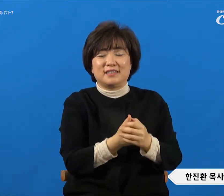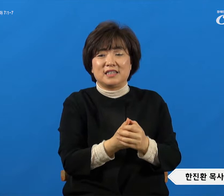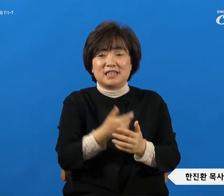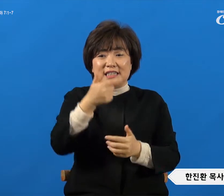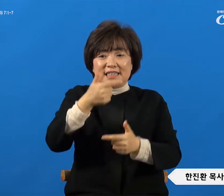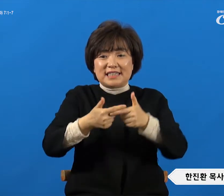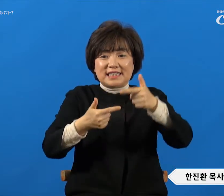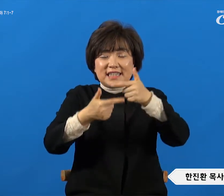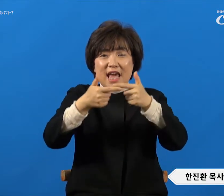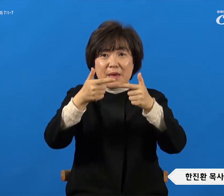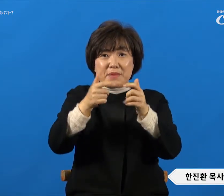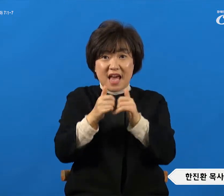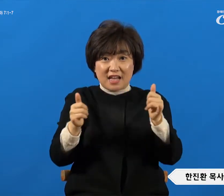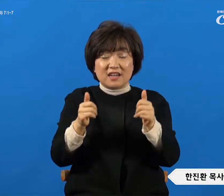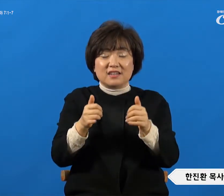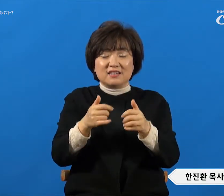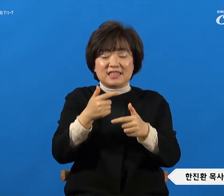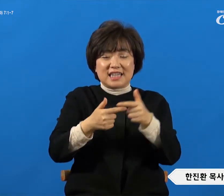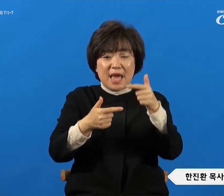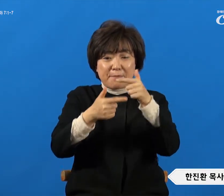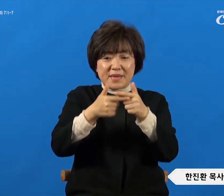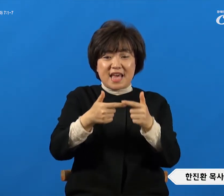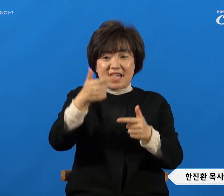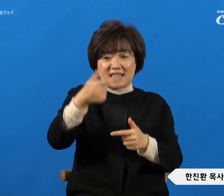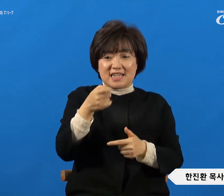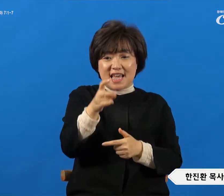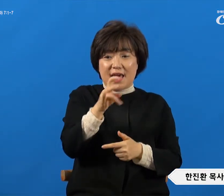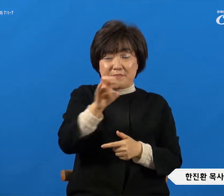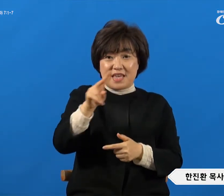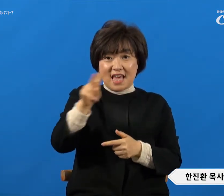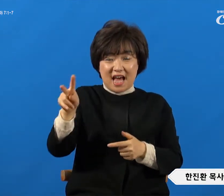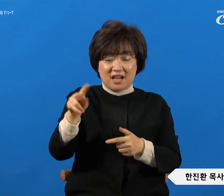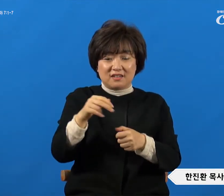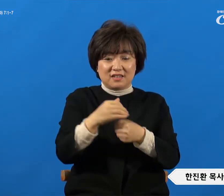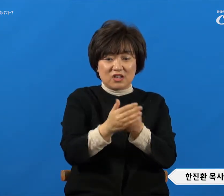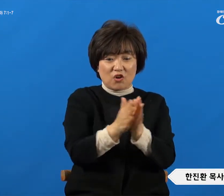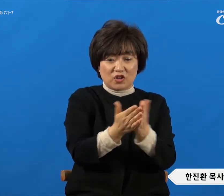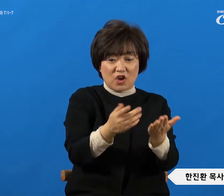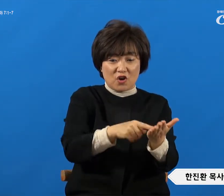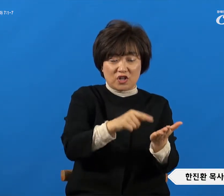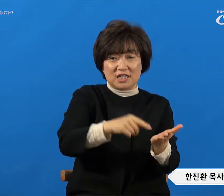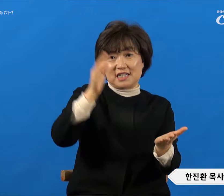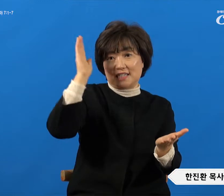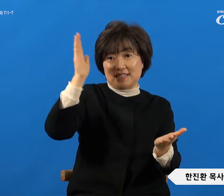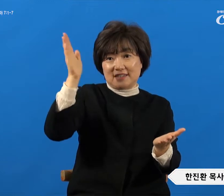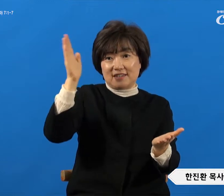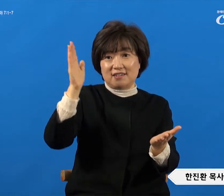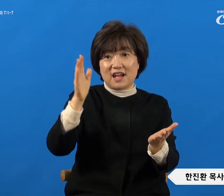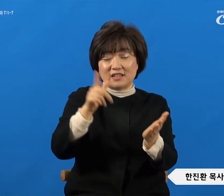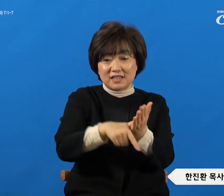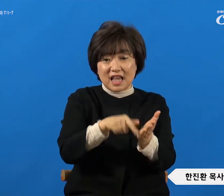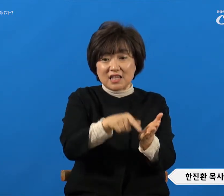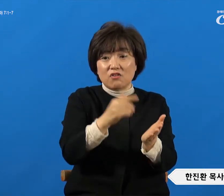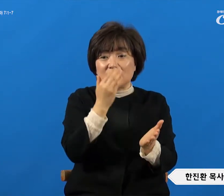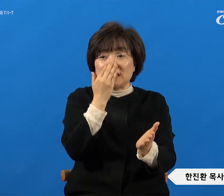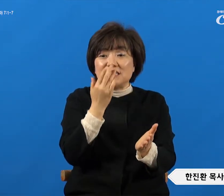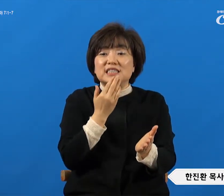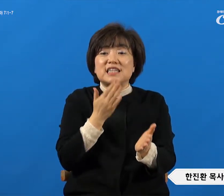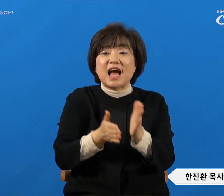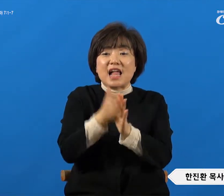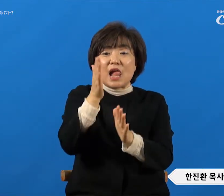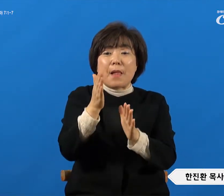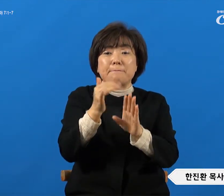느헤미야서 강해를 시작할 때에 느헤미야는 이 책은 이스라엘 백성들의 회복을